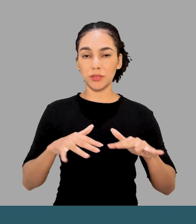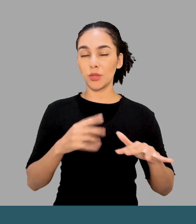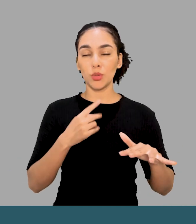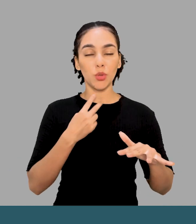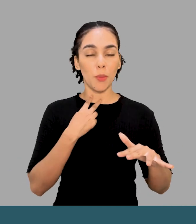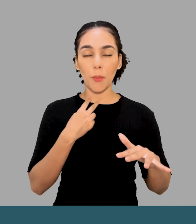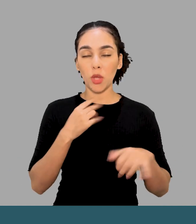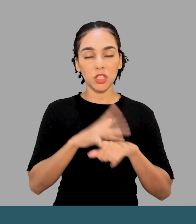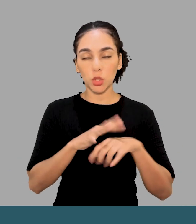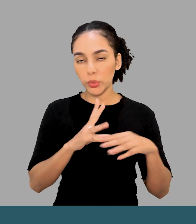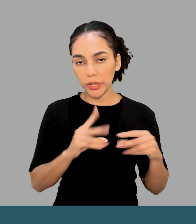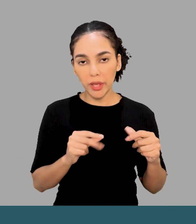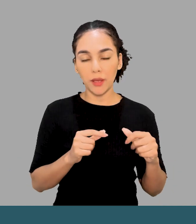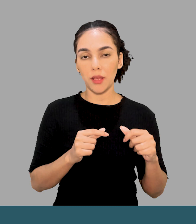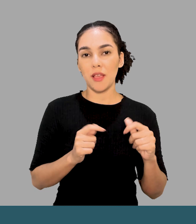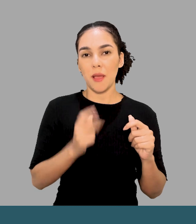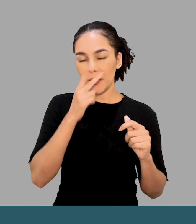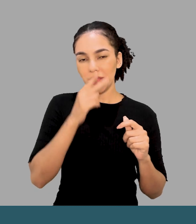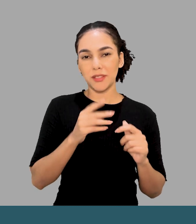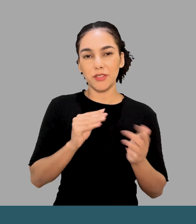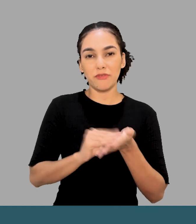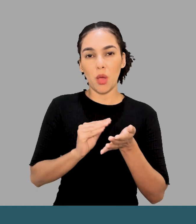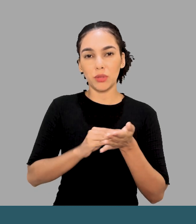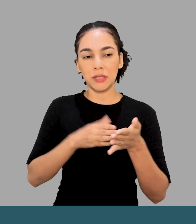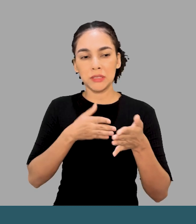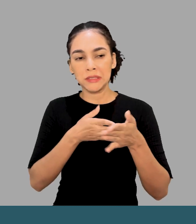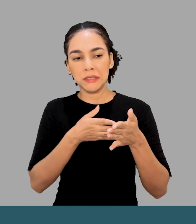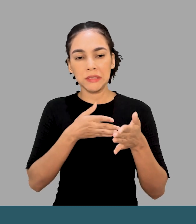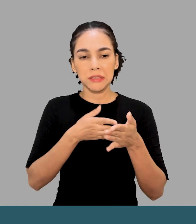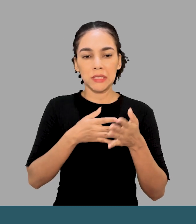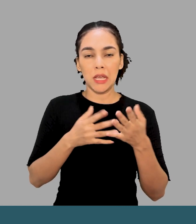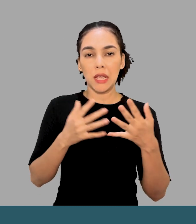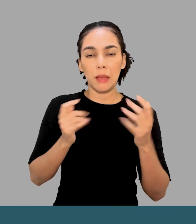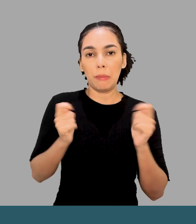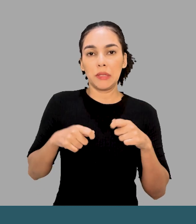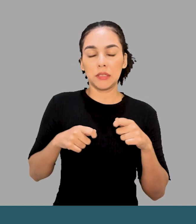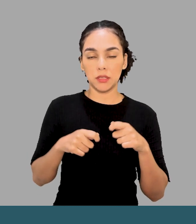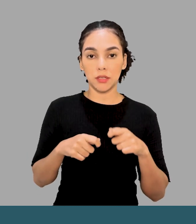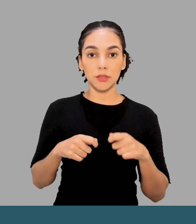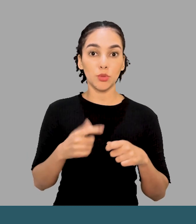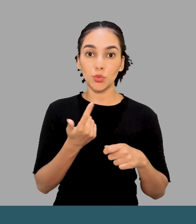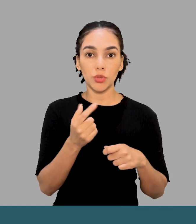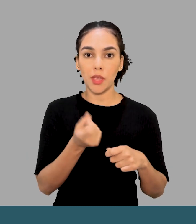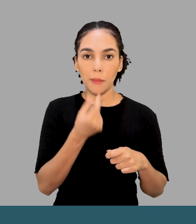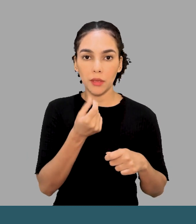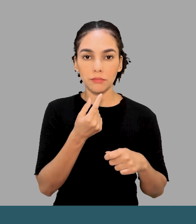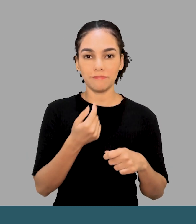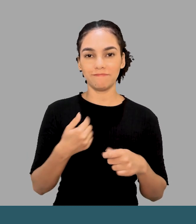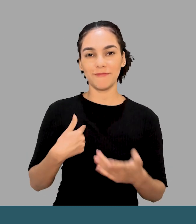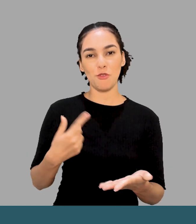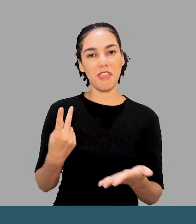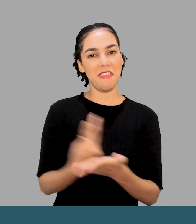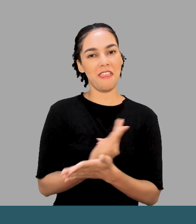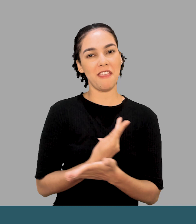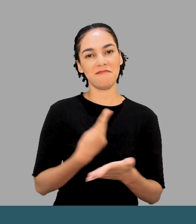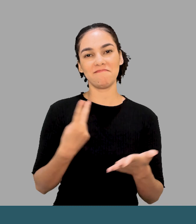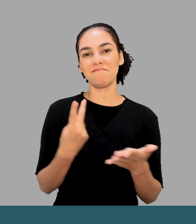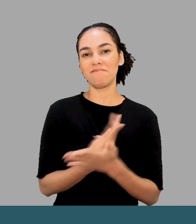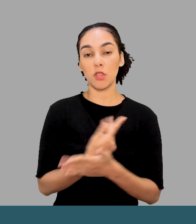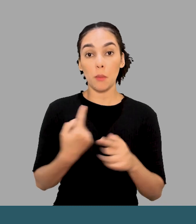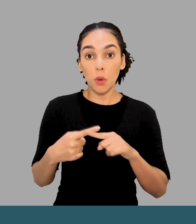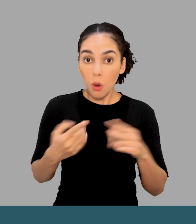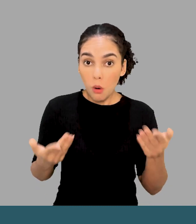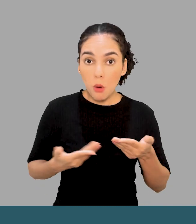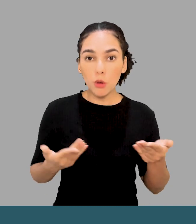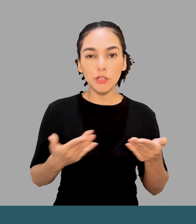é incapacitante e não tem remédio e não vai ter remédio porque o neurônio não se renova. Errei várias vezes, porque hoje a